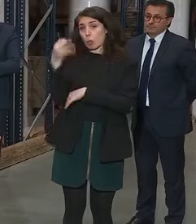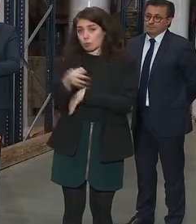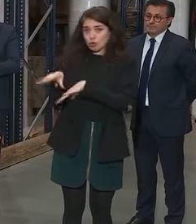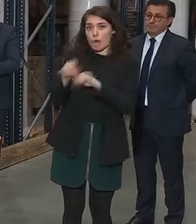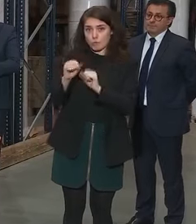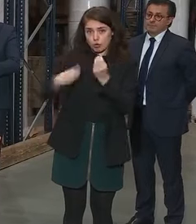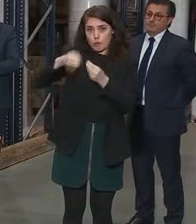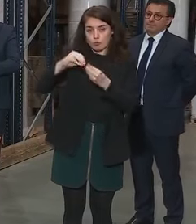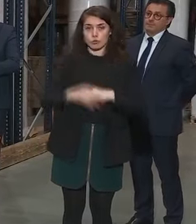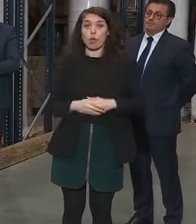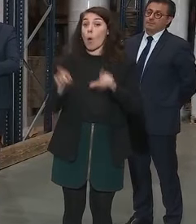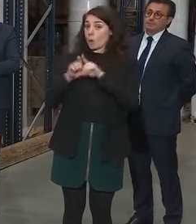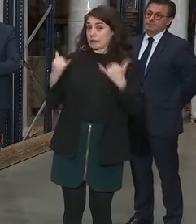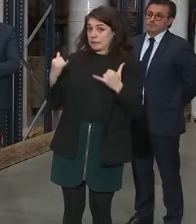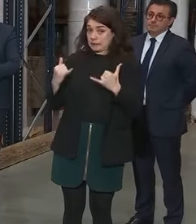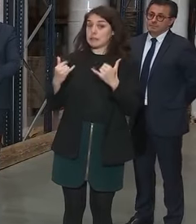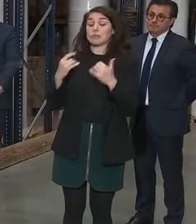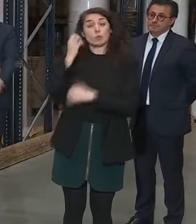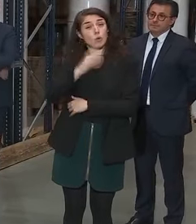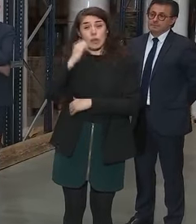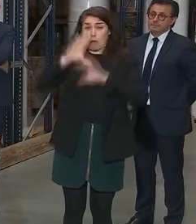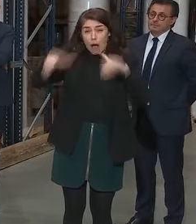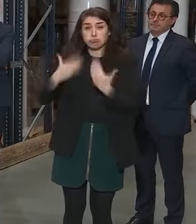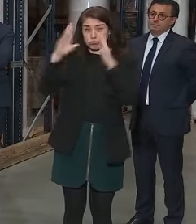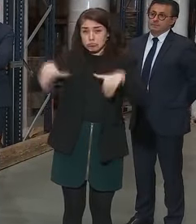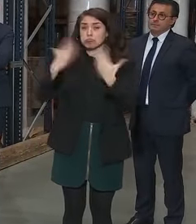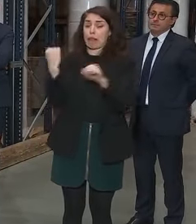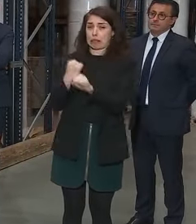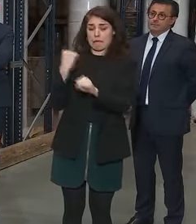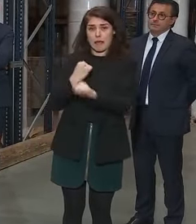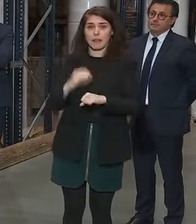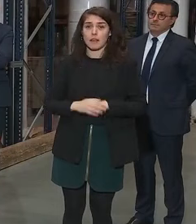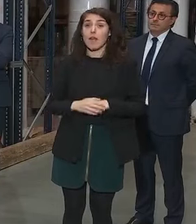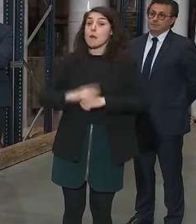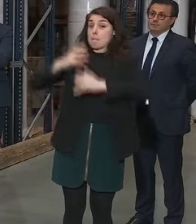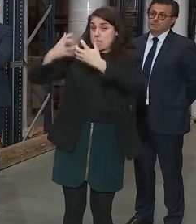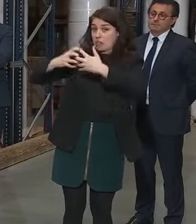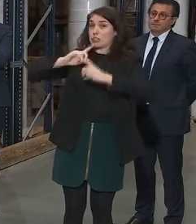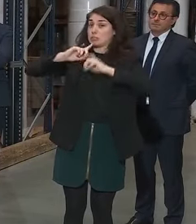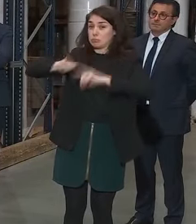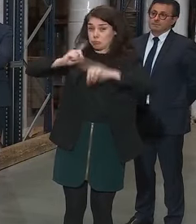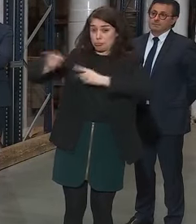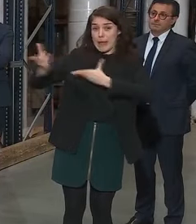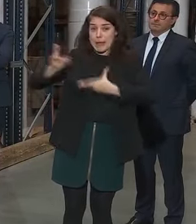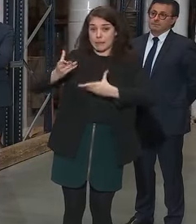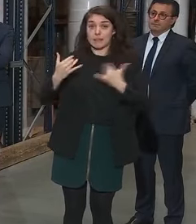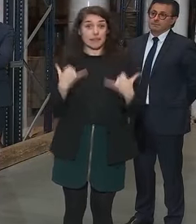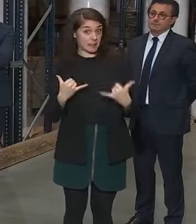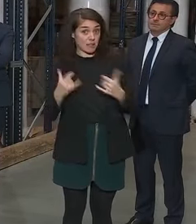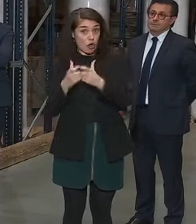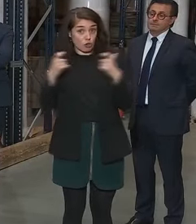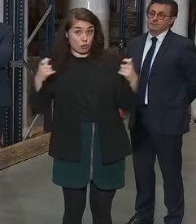heures sur 24, de commander de nouvelles machines qui sont en train d'arriver. La production en quelques semaines ici a d'ores et